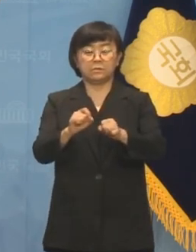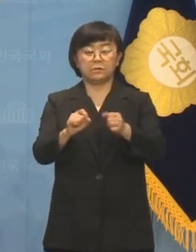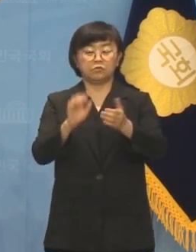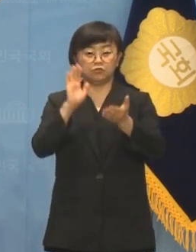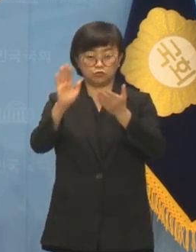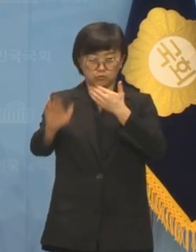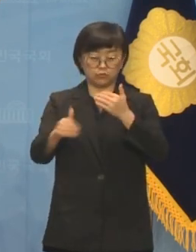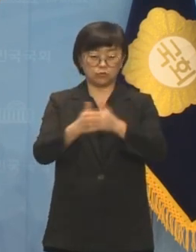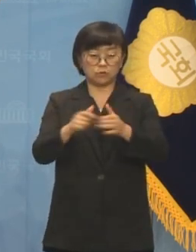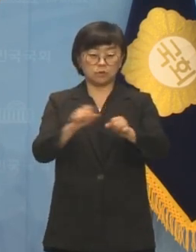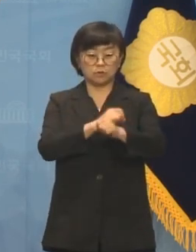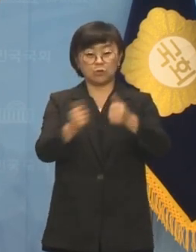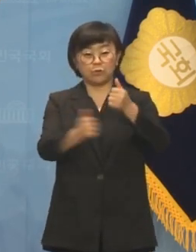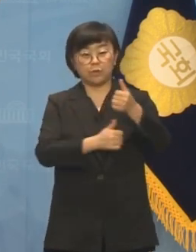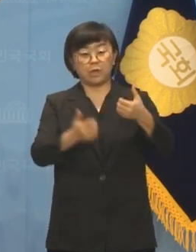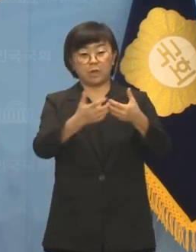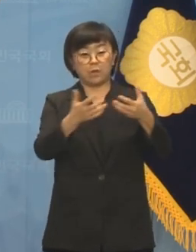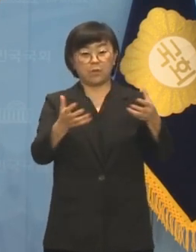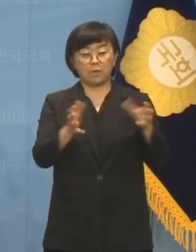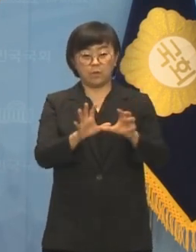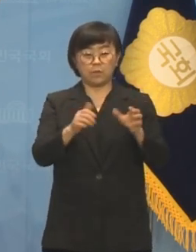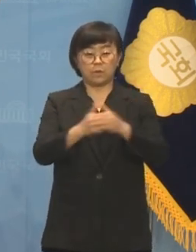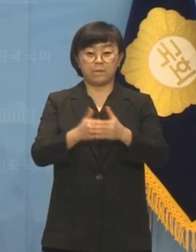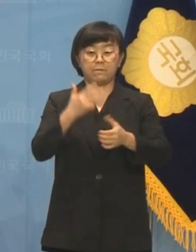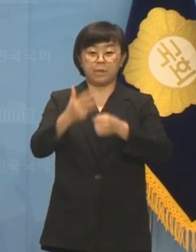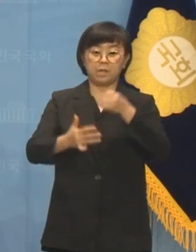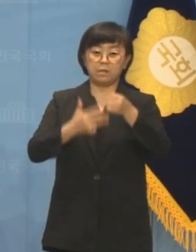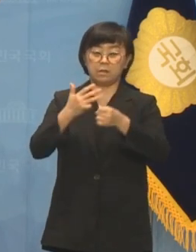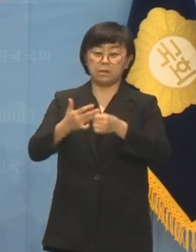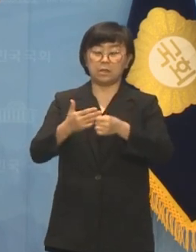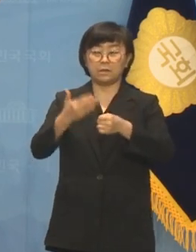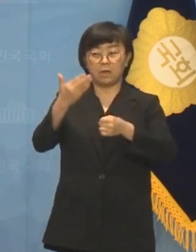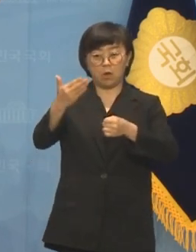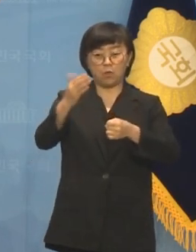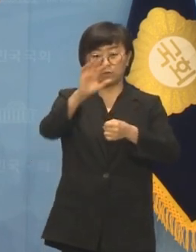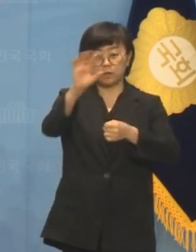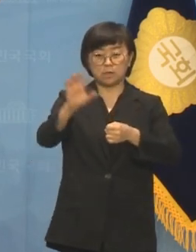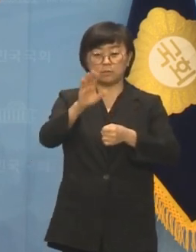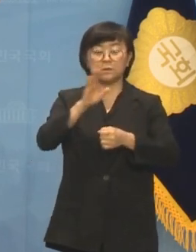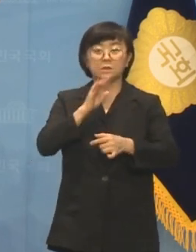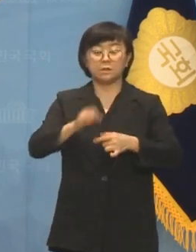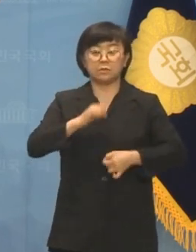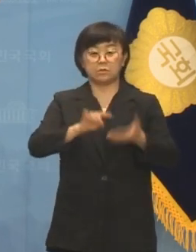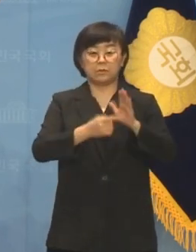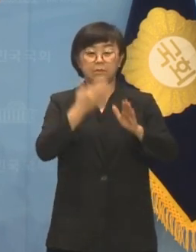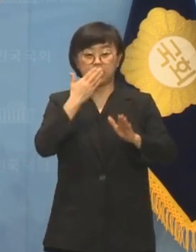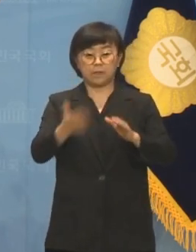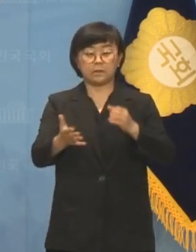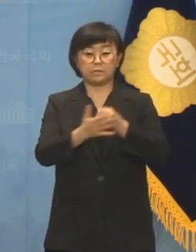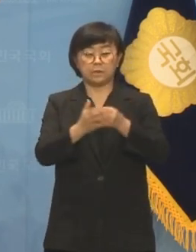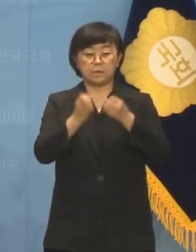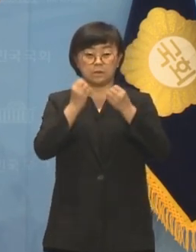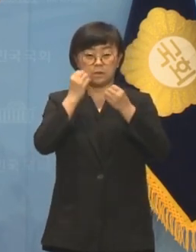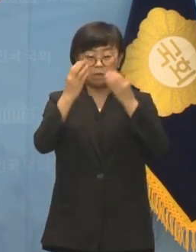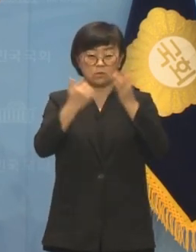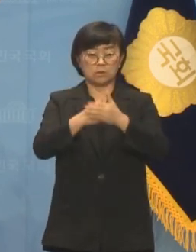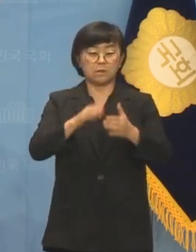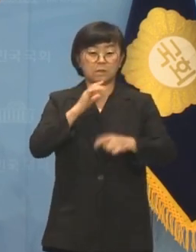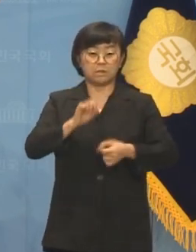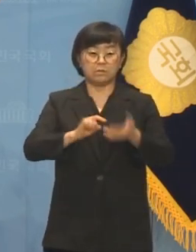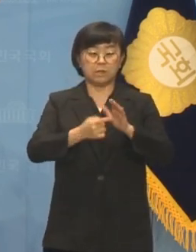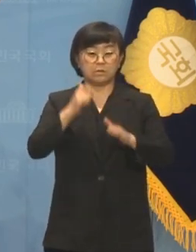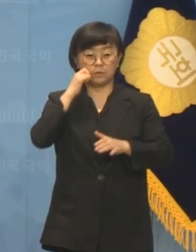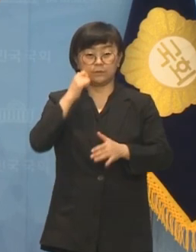후 특조위와 사참위 등 8년간 9차례 진상조사를 했지만 새로운 진상을